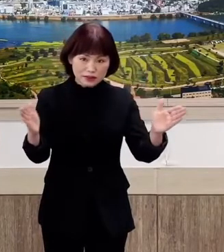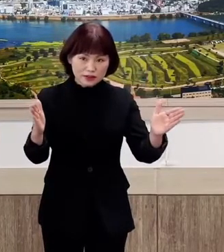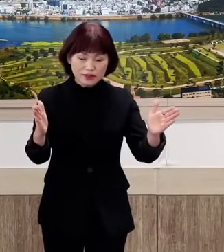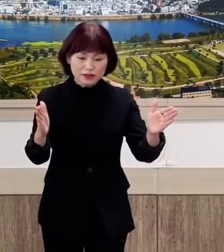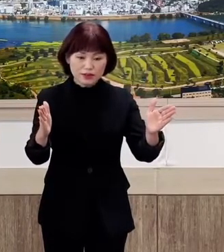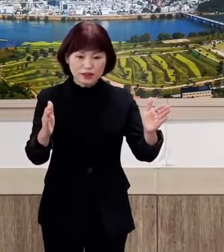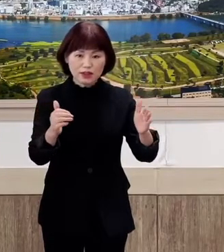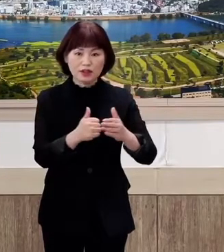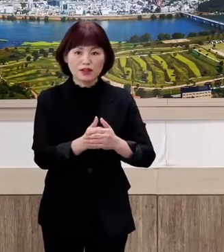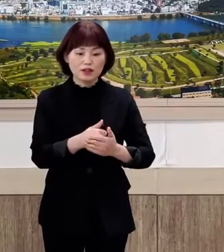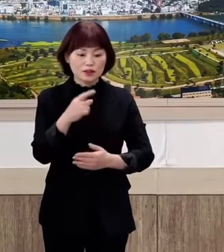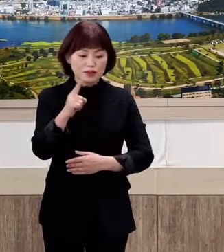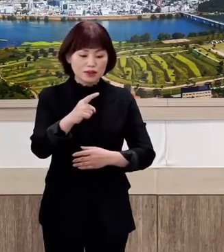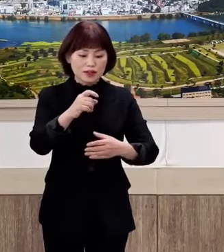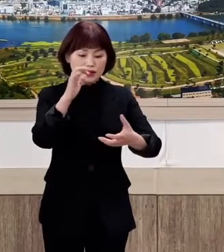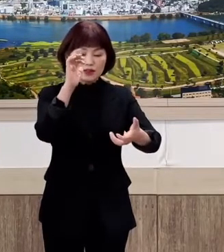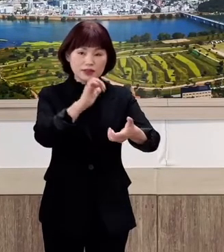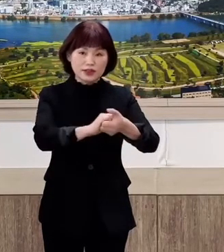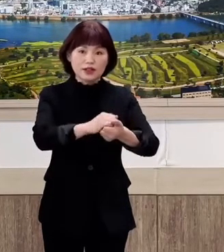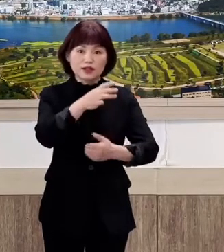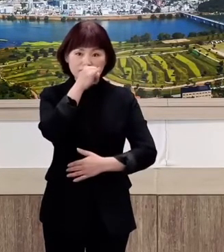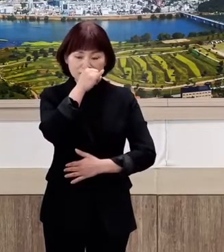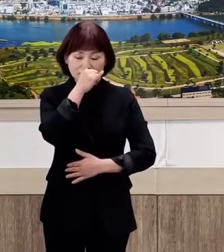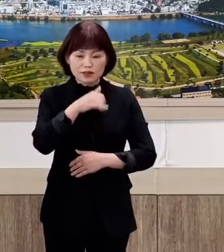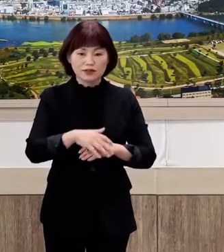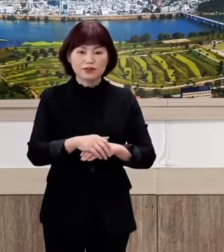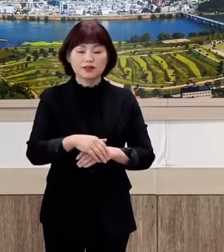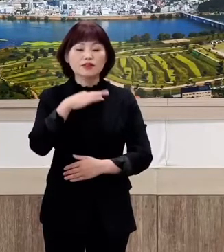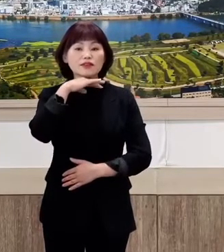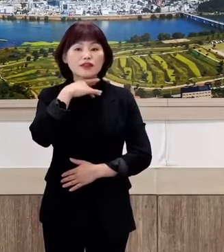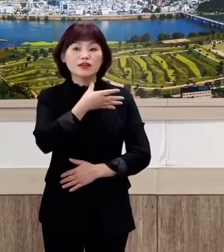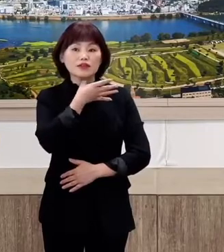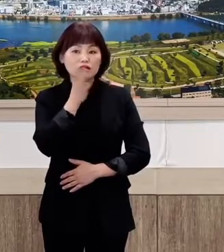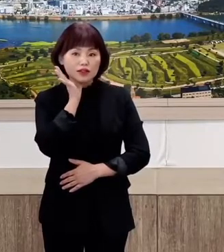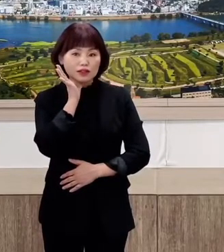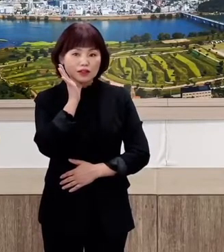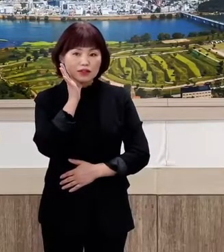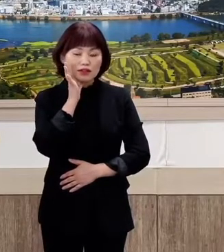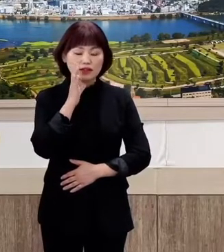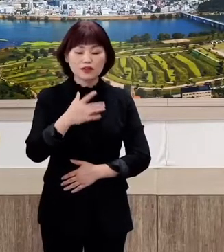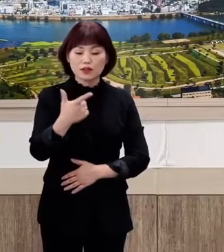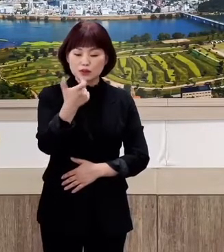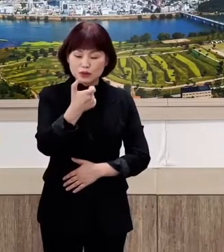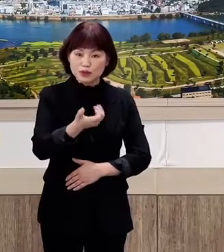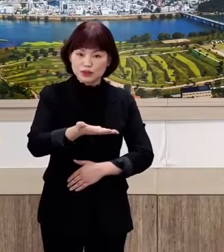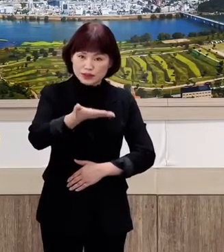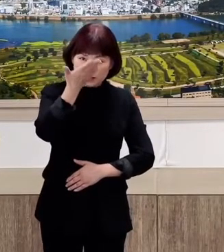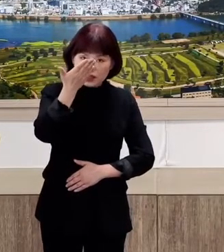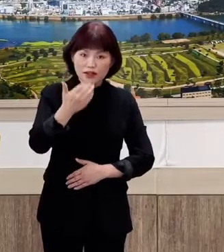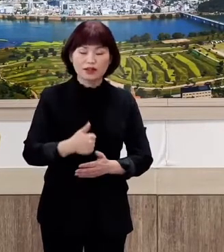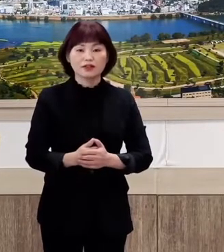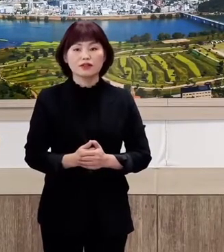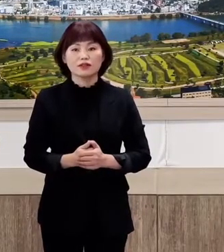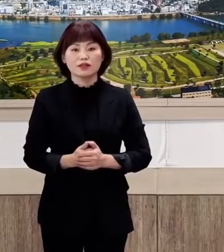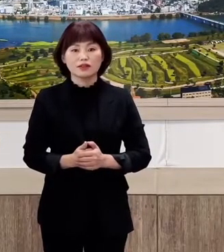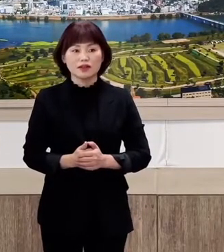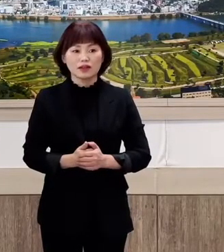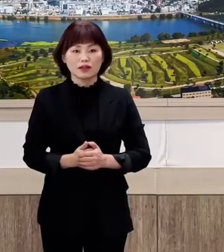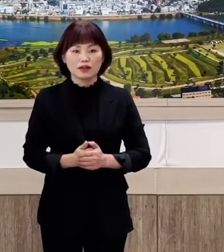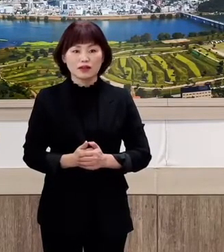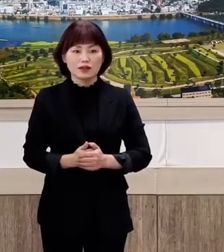누구나 검사 가능했던 PCR 검사를 60세 이상 고령층,